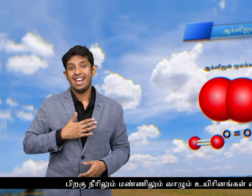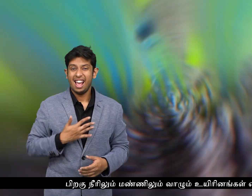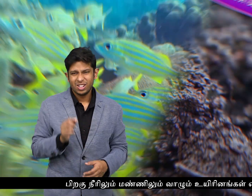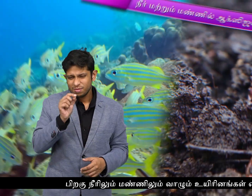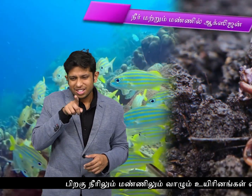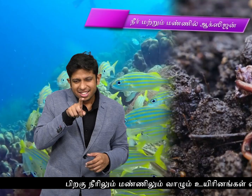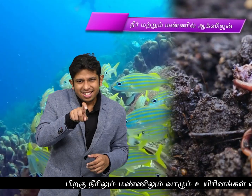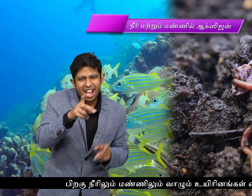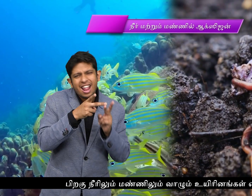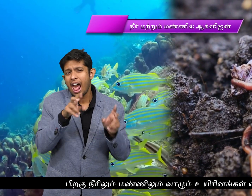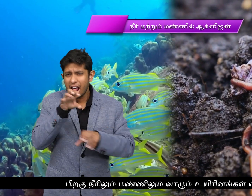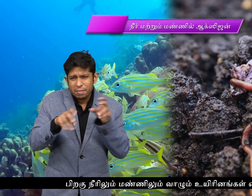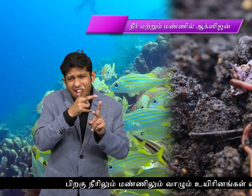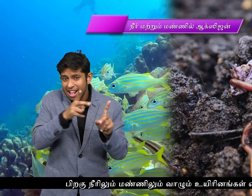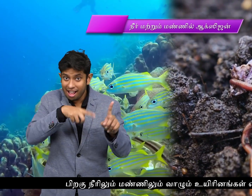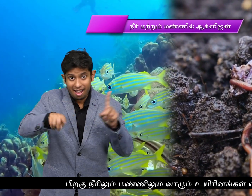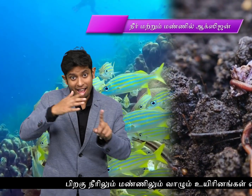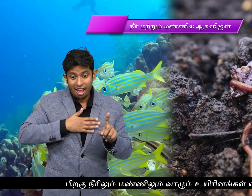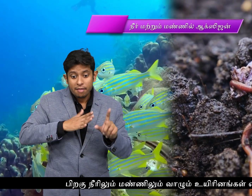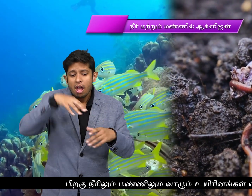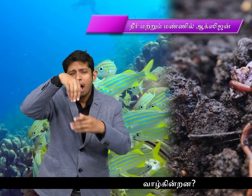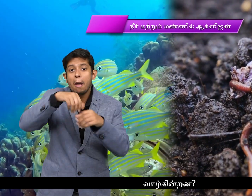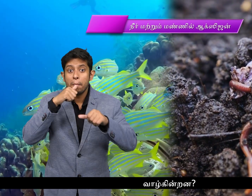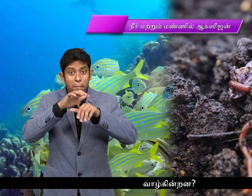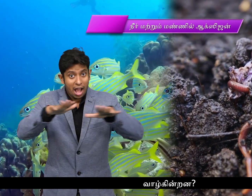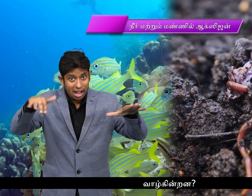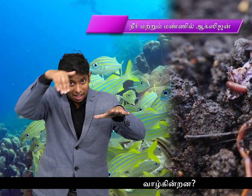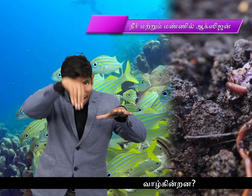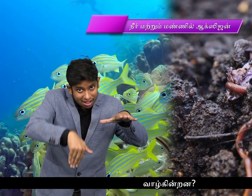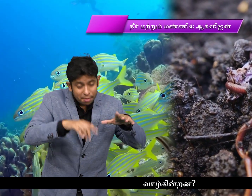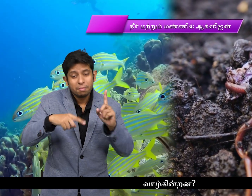பிறகு நீரிலும் மண்ணிலும் வாழும் உயிரினங்கள் எப்படி வாழ்கின்றது?